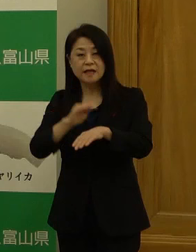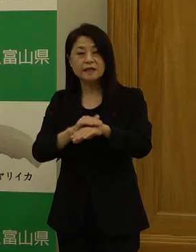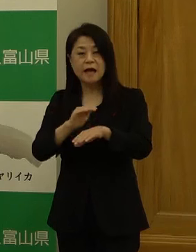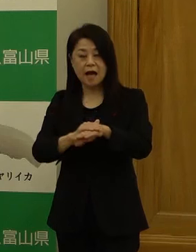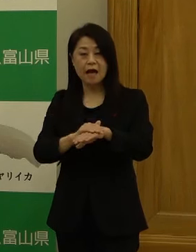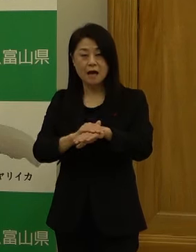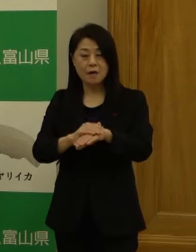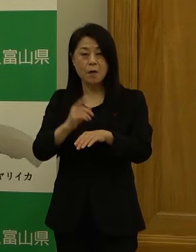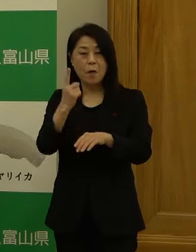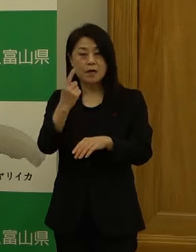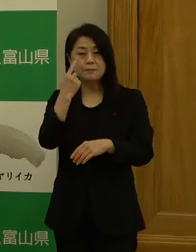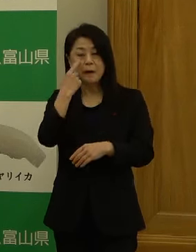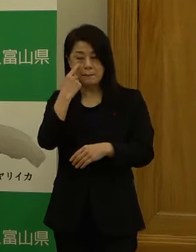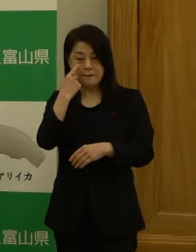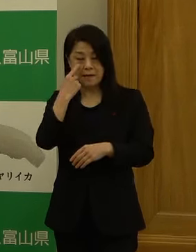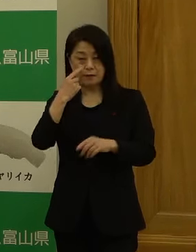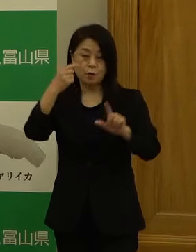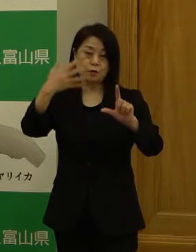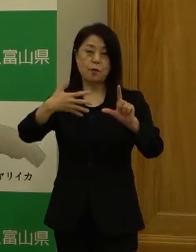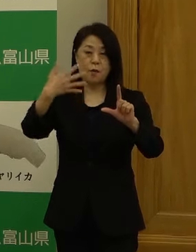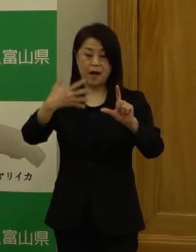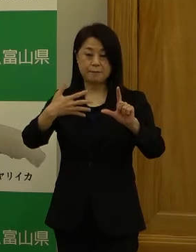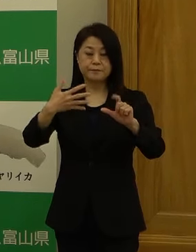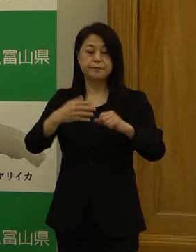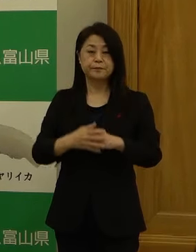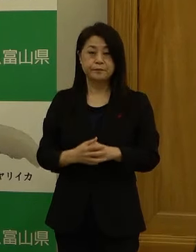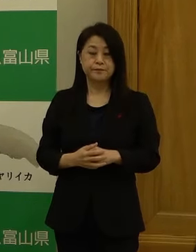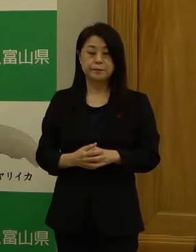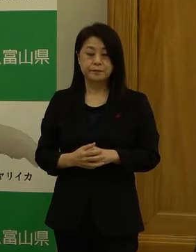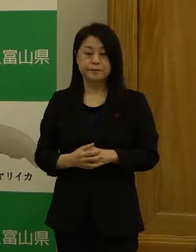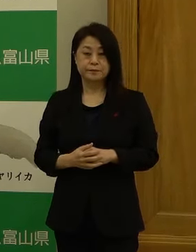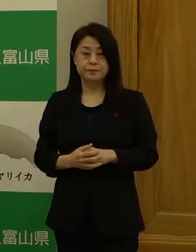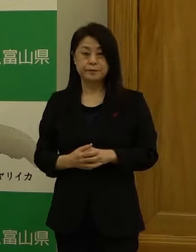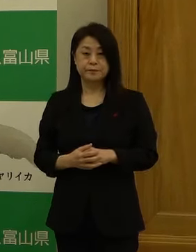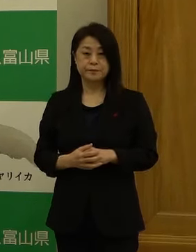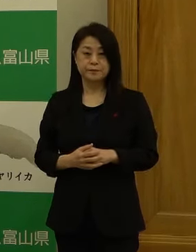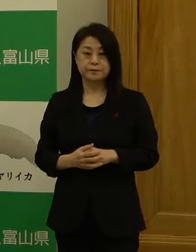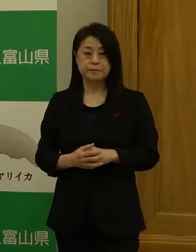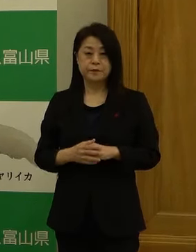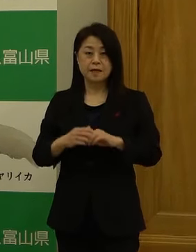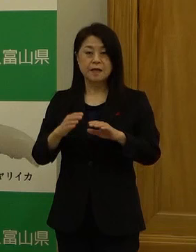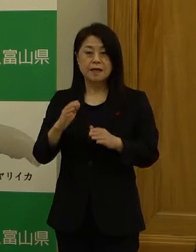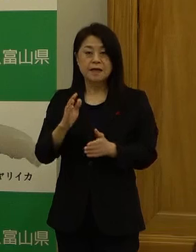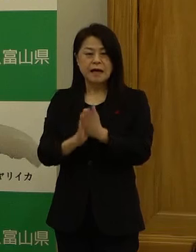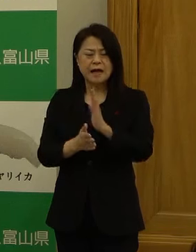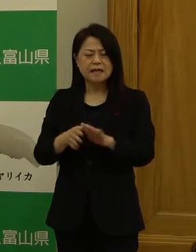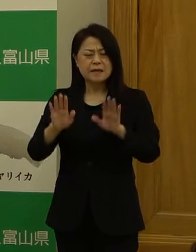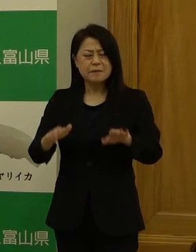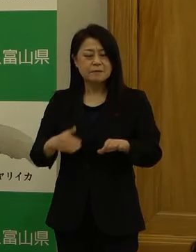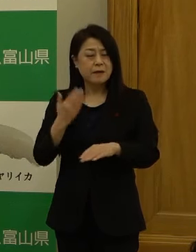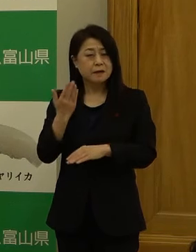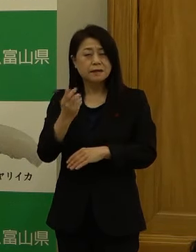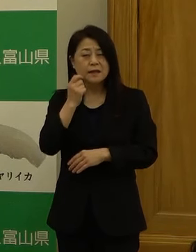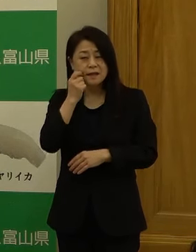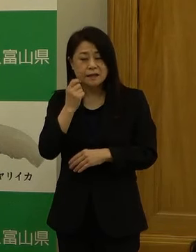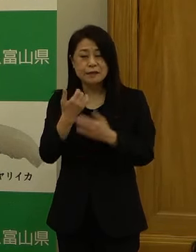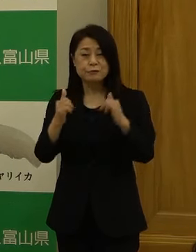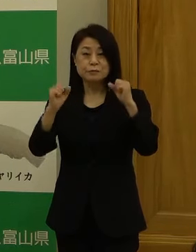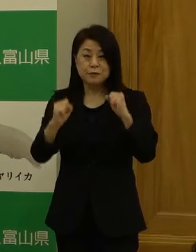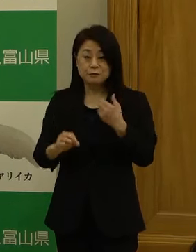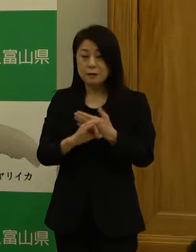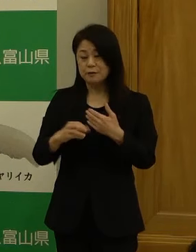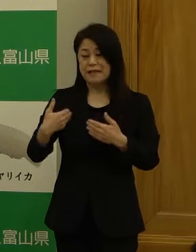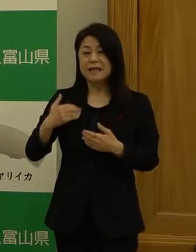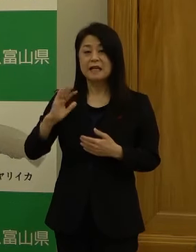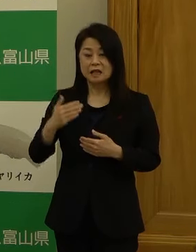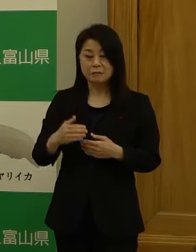の動画とさせていただきます。なんか今更聞けないみたいな方もおられるかもしれませんが、ぜひこ